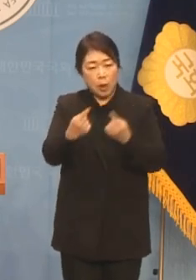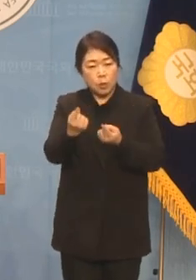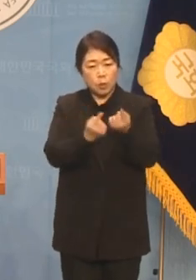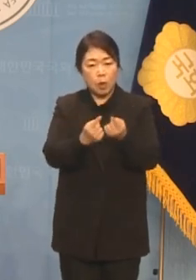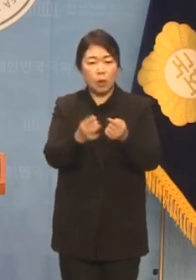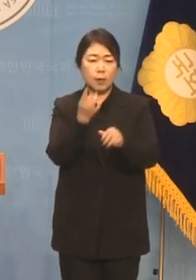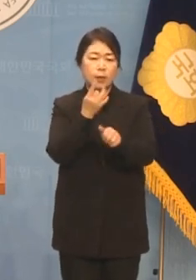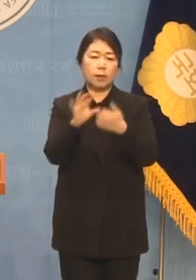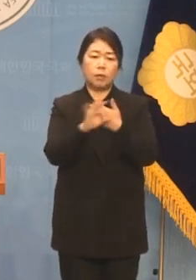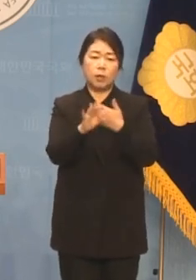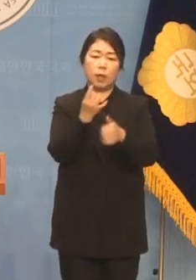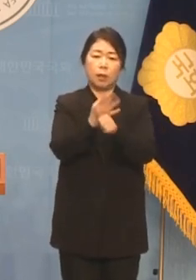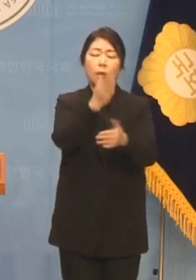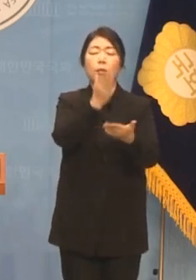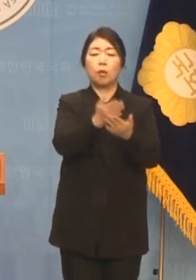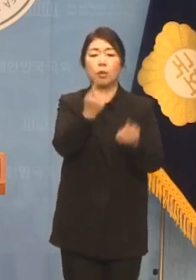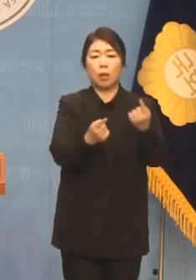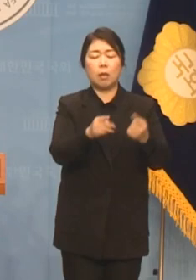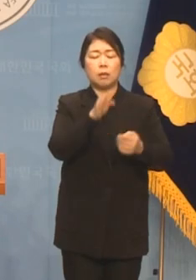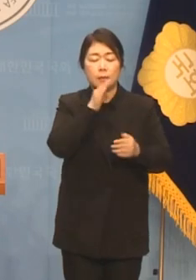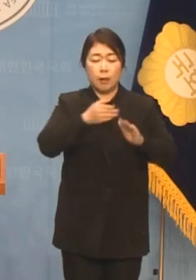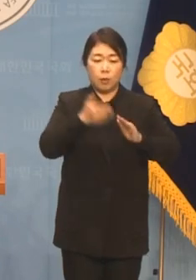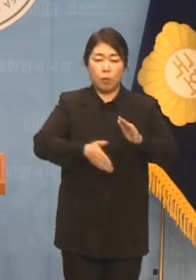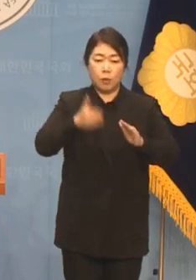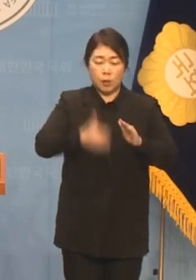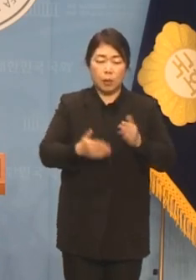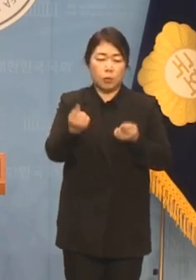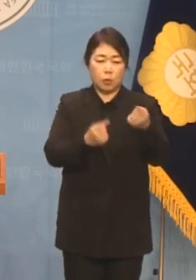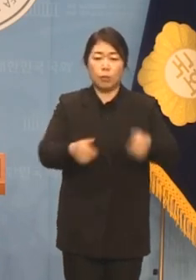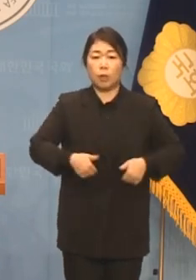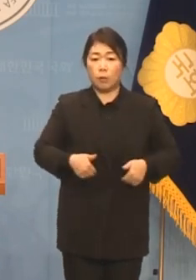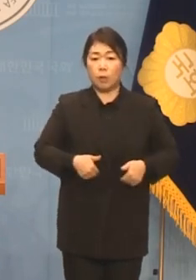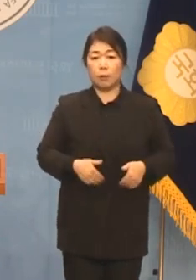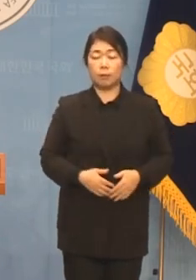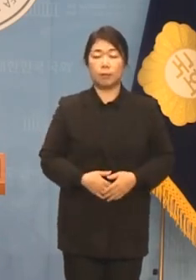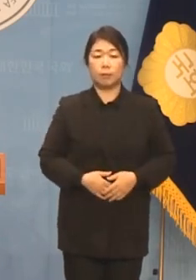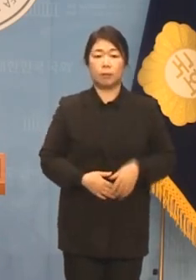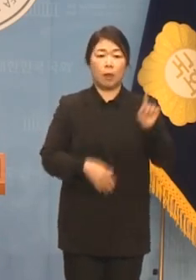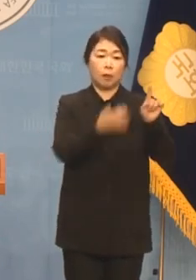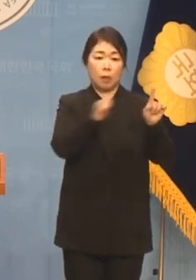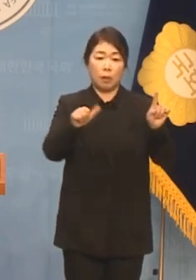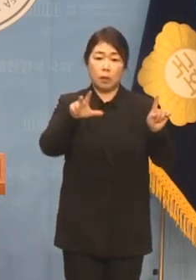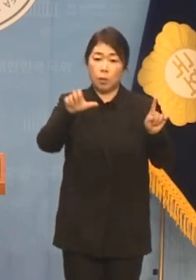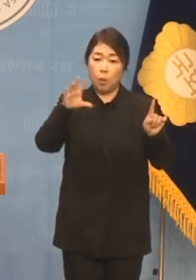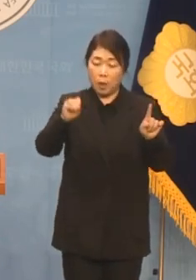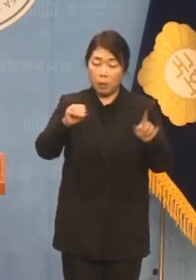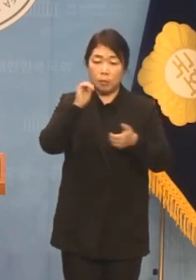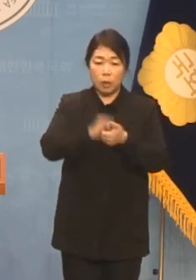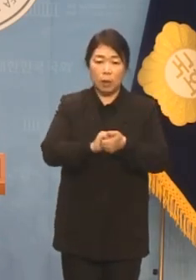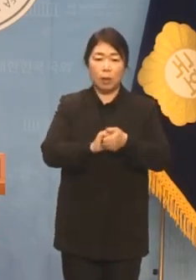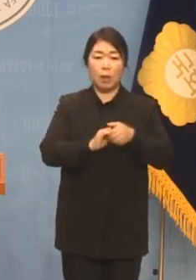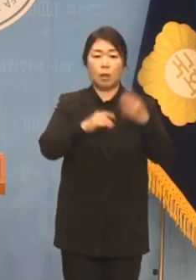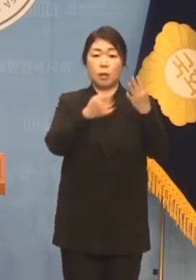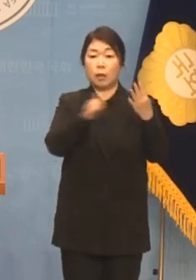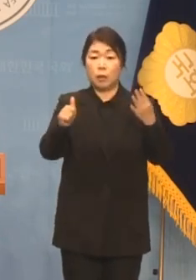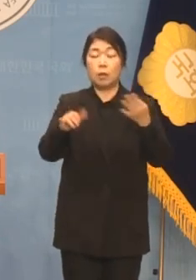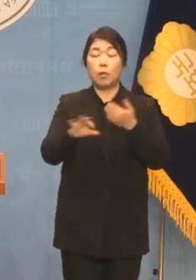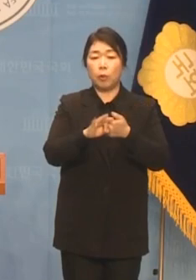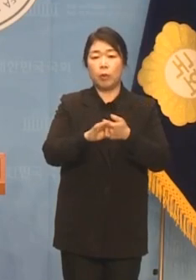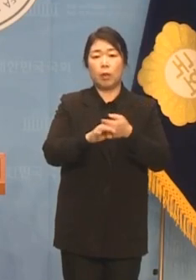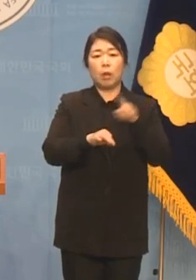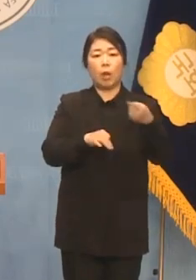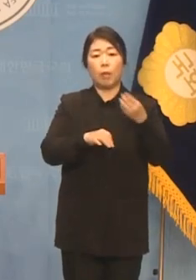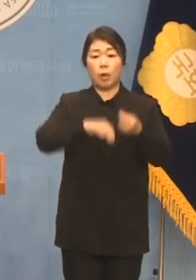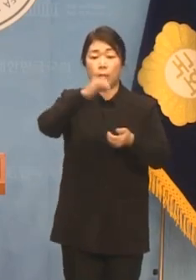소득을 갈망합니다 1인당 25만 원 4인가구 100만 원의 정부 지원금은 대통령 방문에